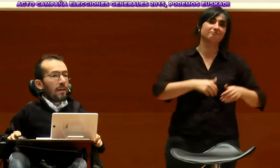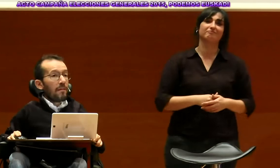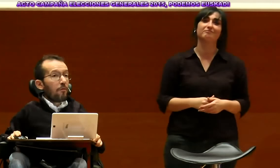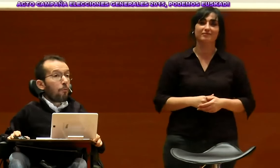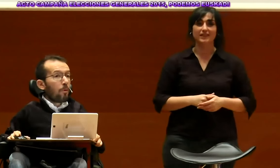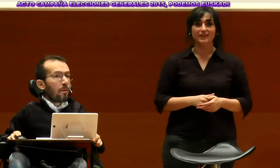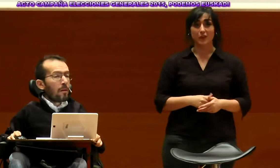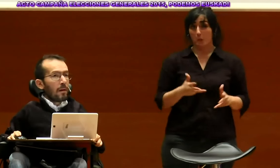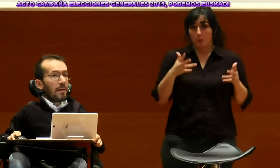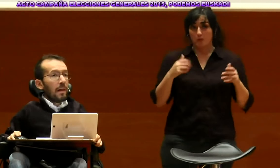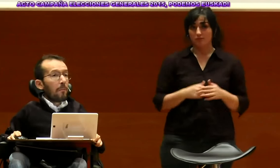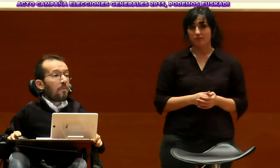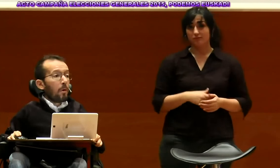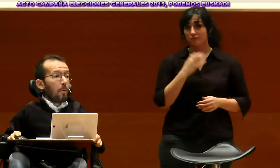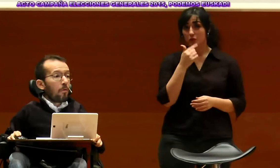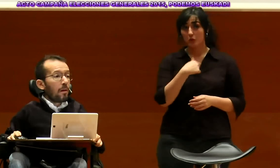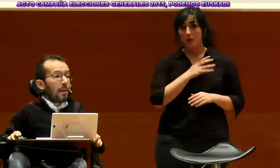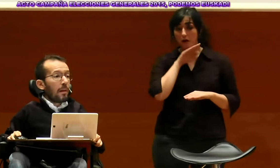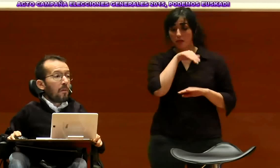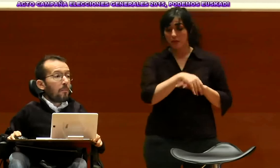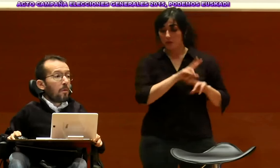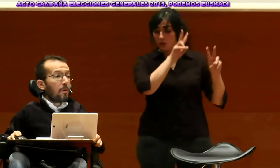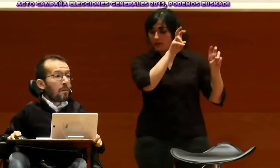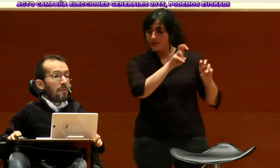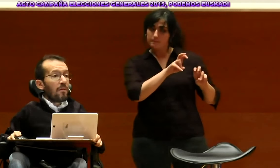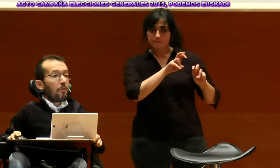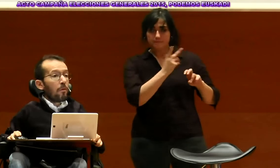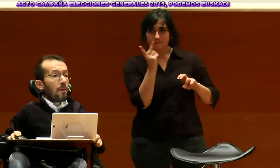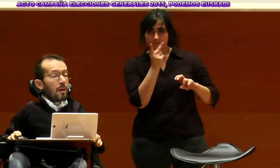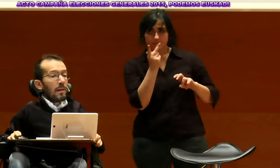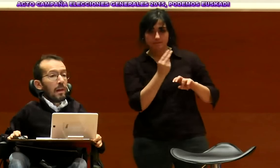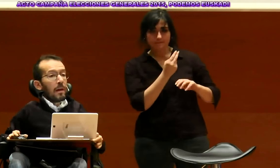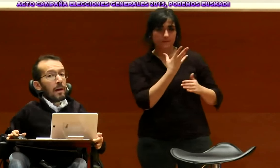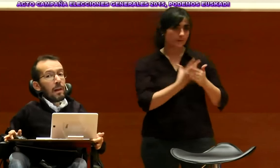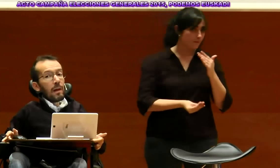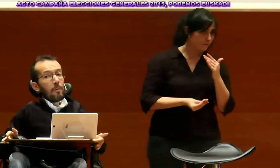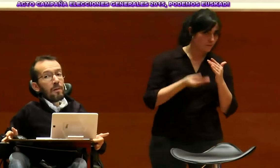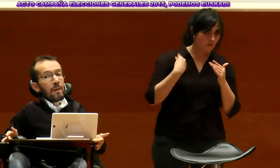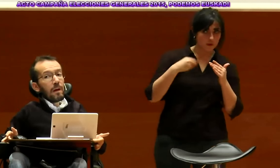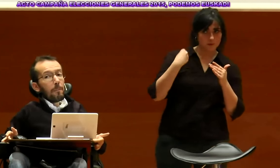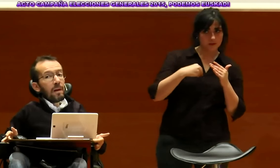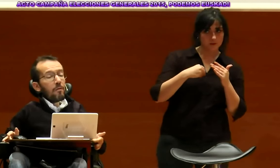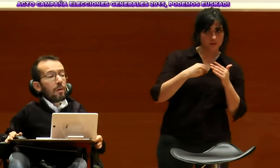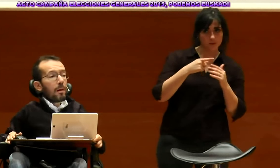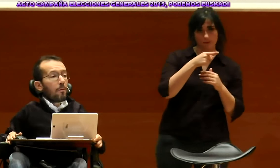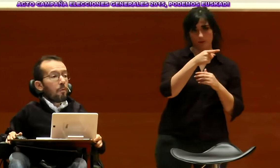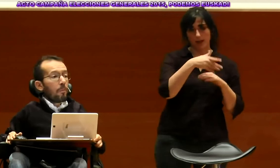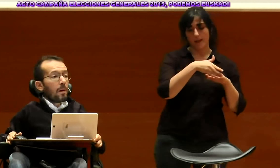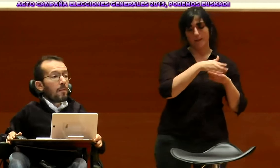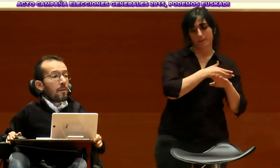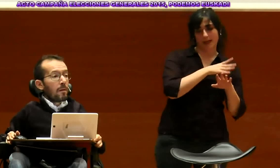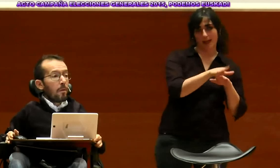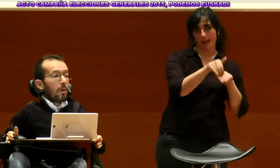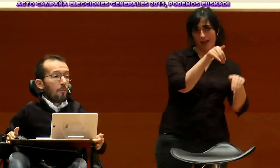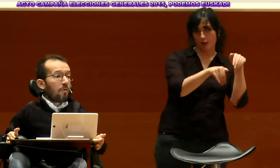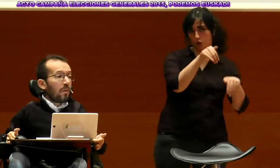porque si asumo que tiene el mismo error, que tiene el mismo sesgo que tenía la encuesta preelectoral de las